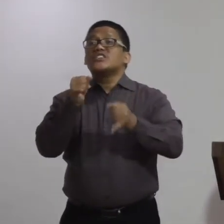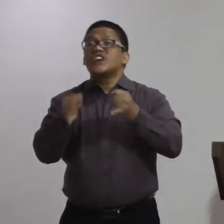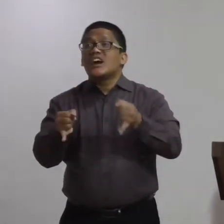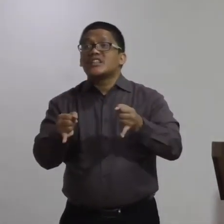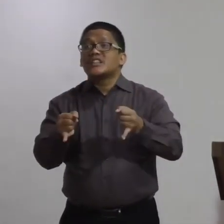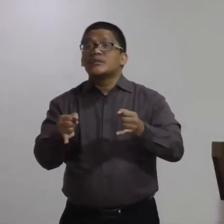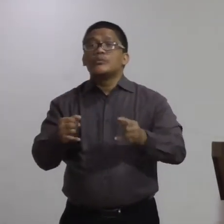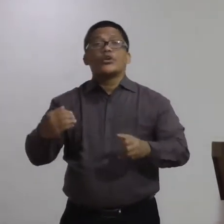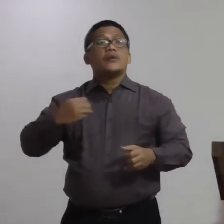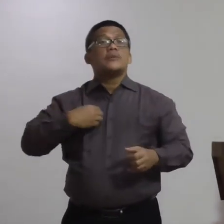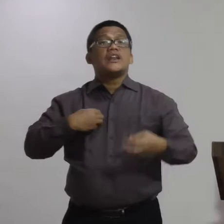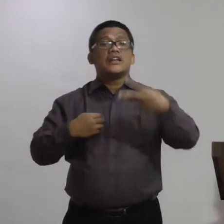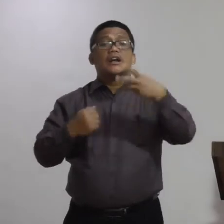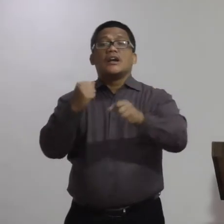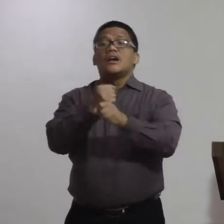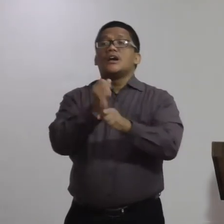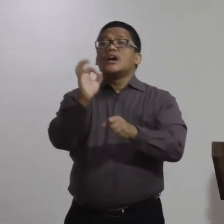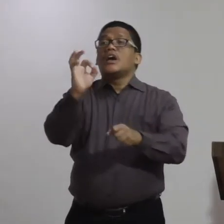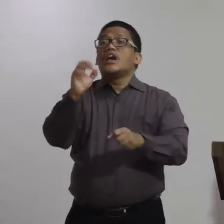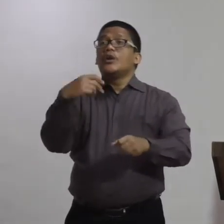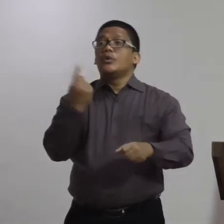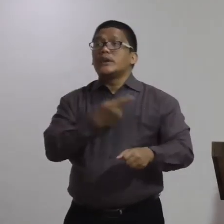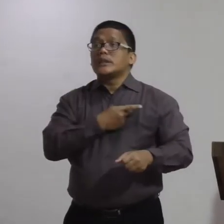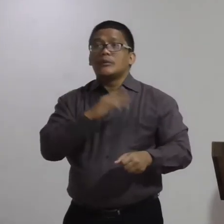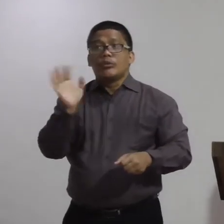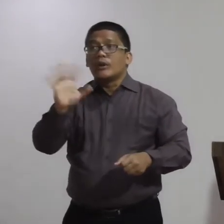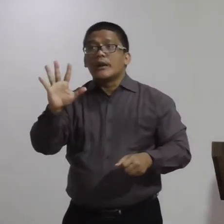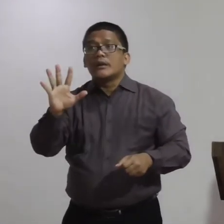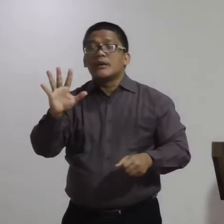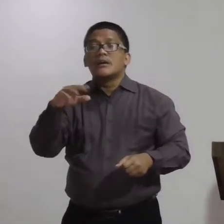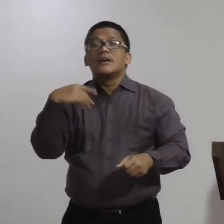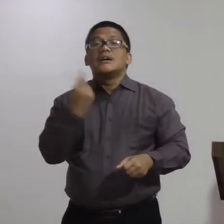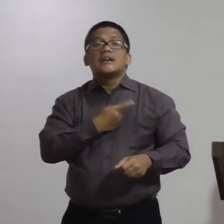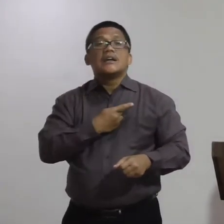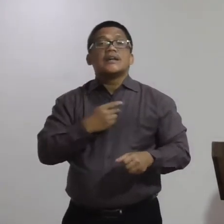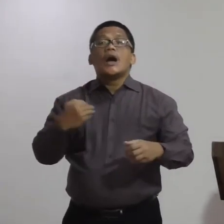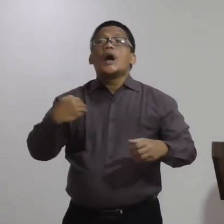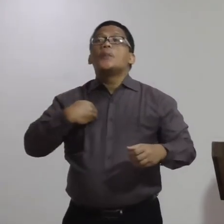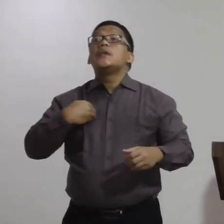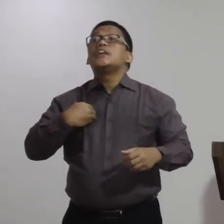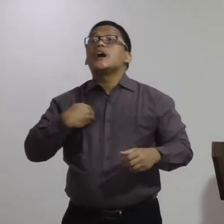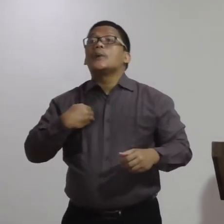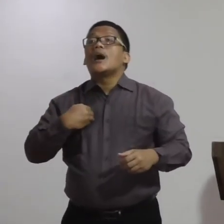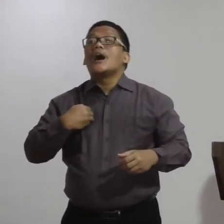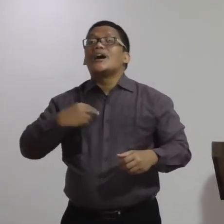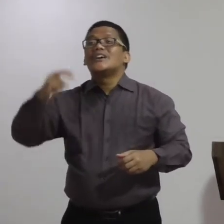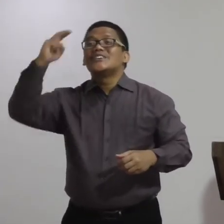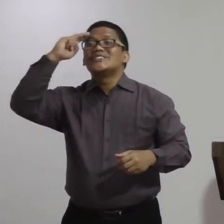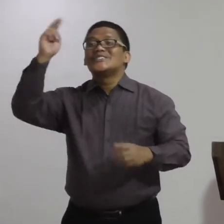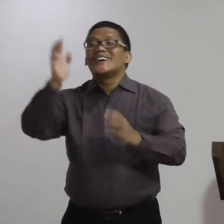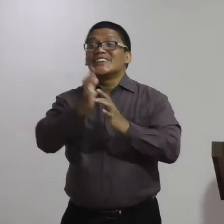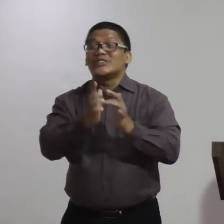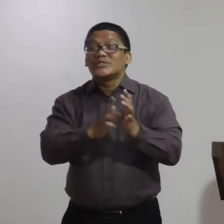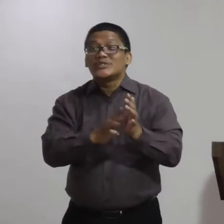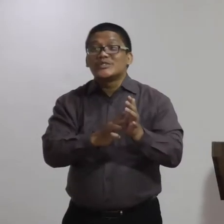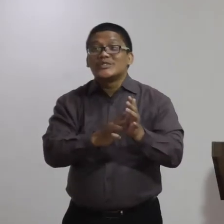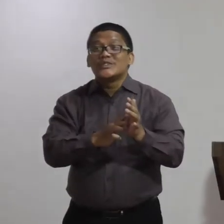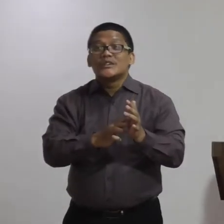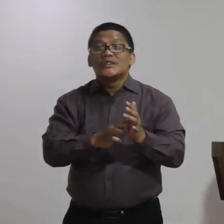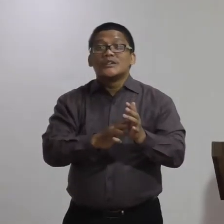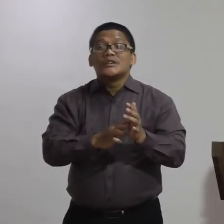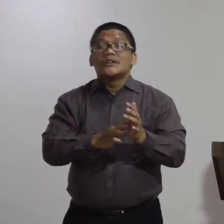ego kita, ya. Tetapi kita ini adalah milik Kristus, di mana